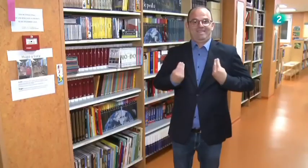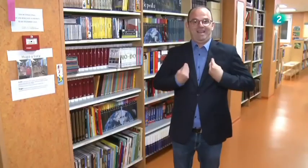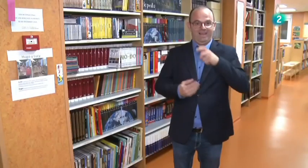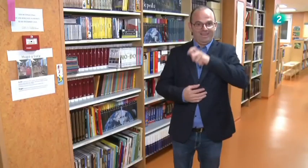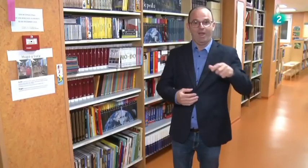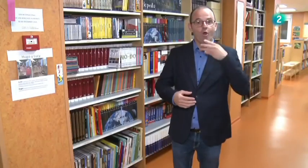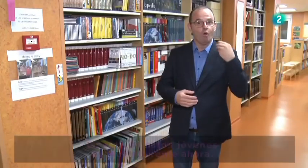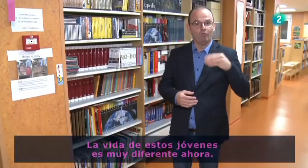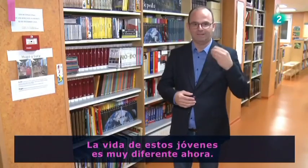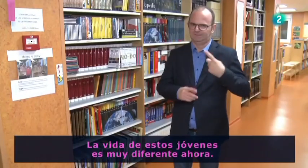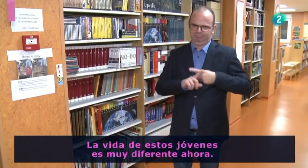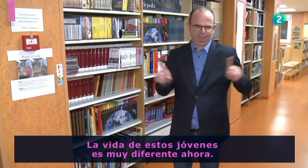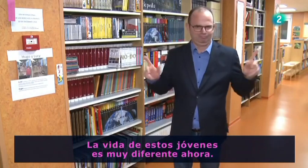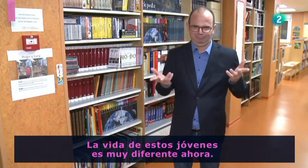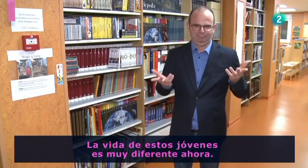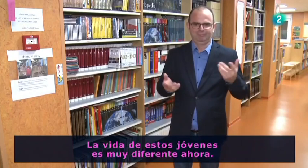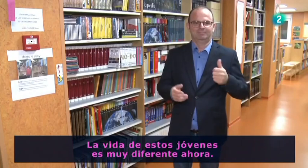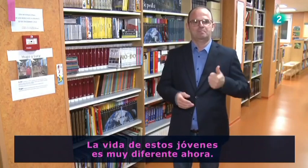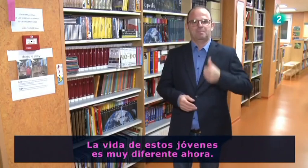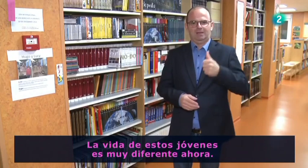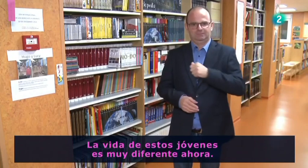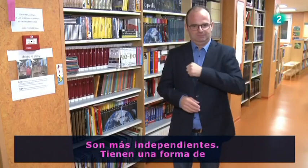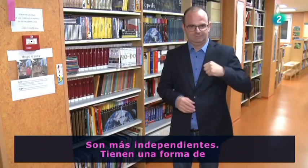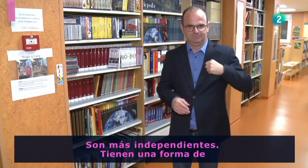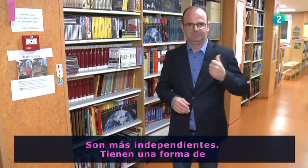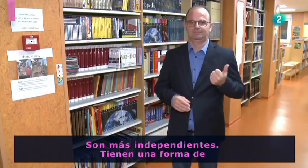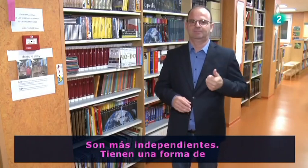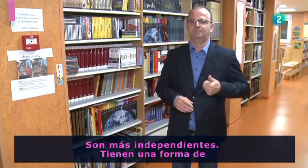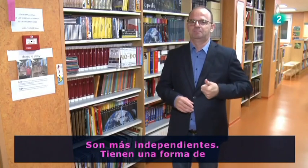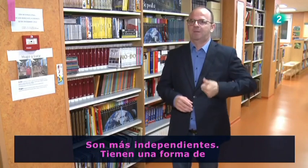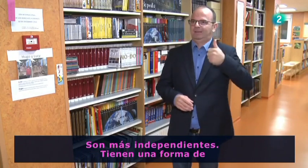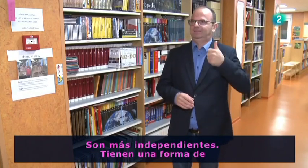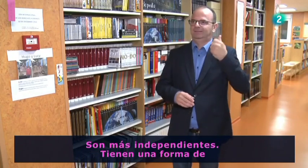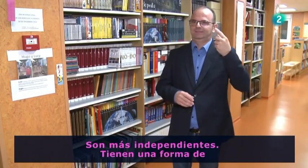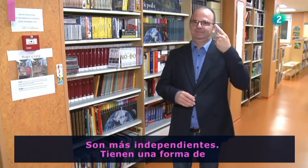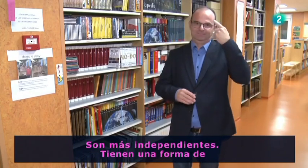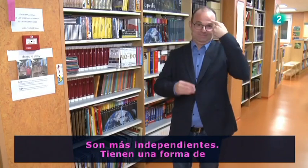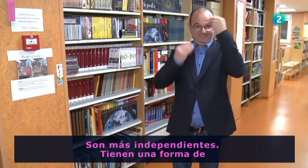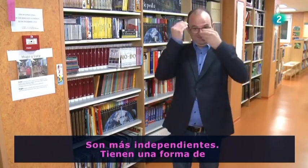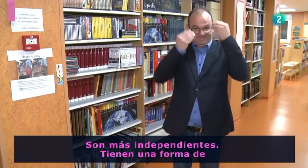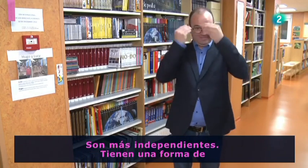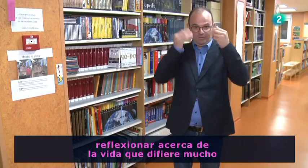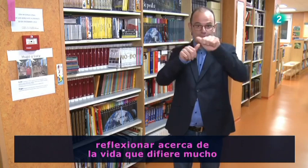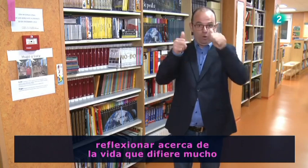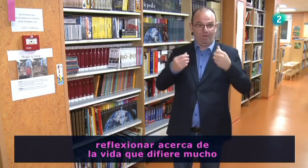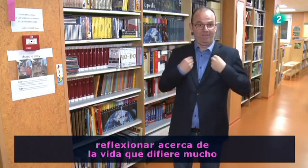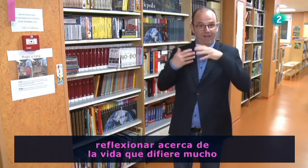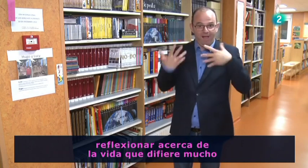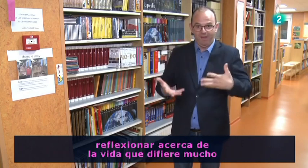La vida de estos jóvenes es muy diferente ahora. Son más independientes. Tienen una forma de reflexionar acerca de la vida que difiere